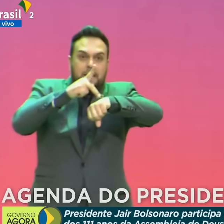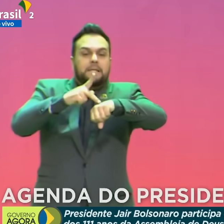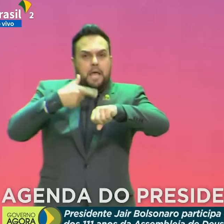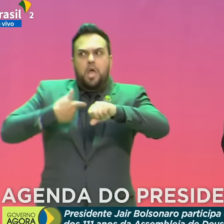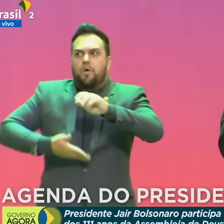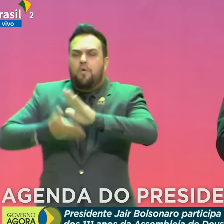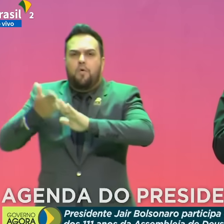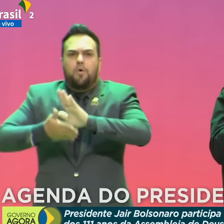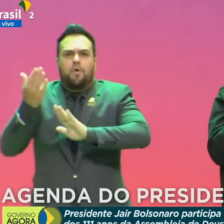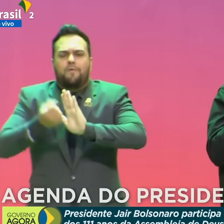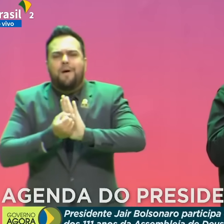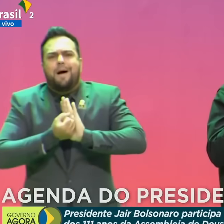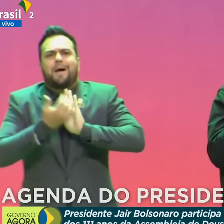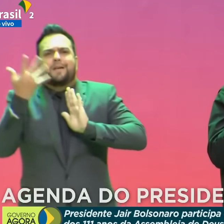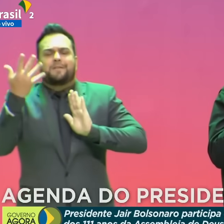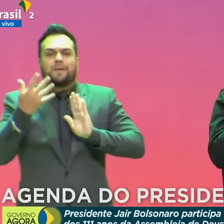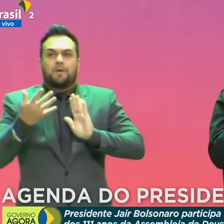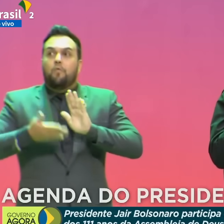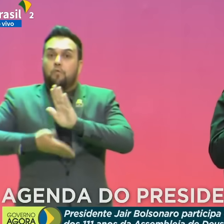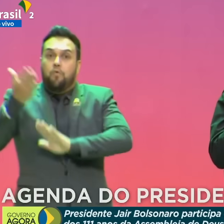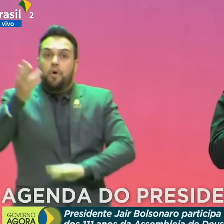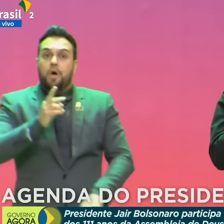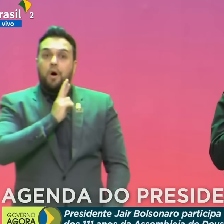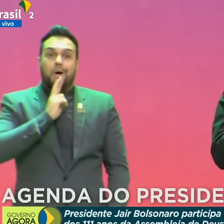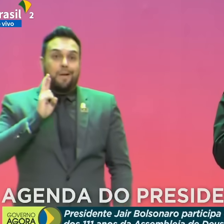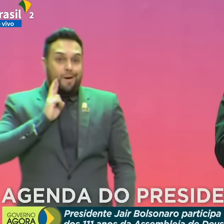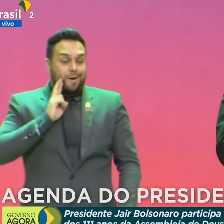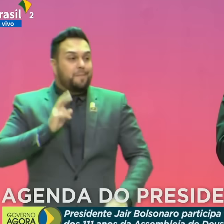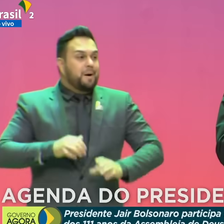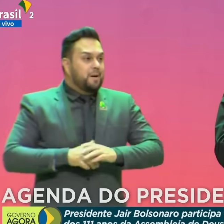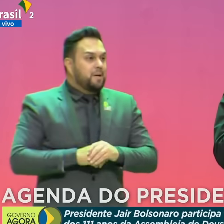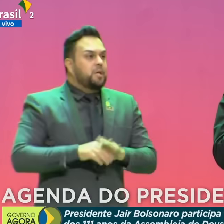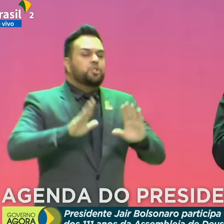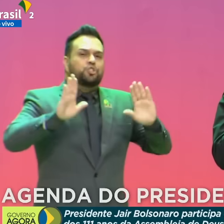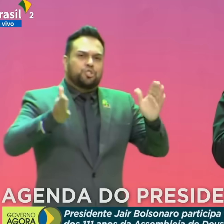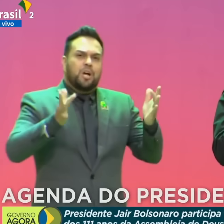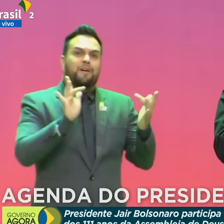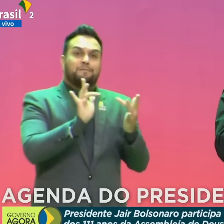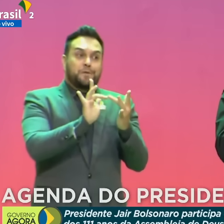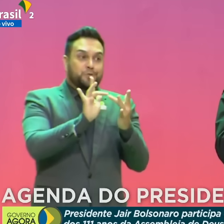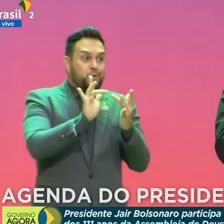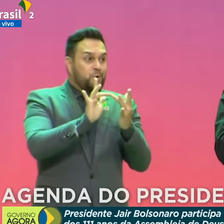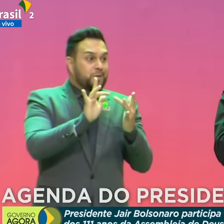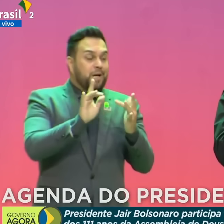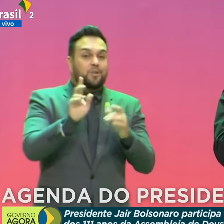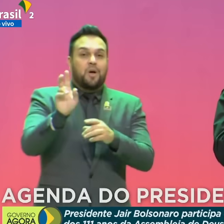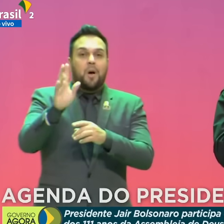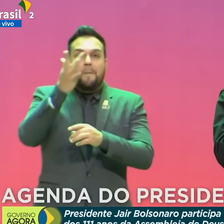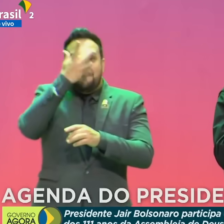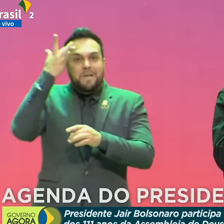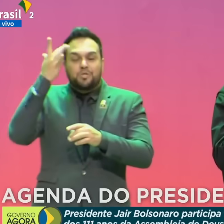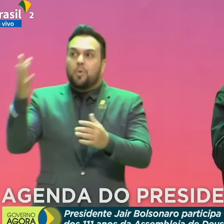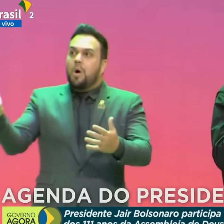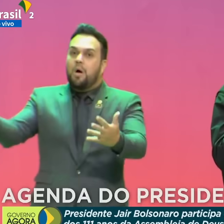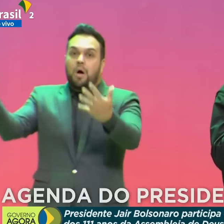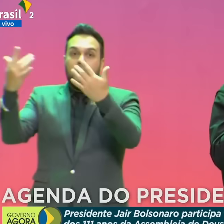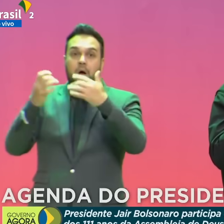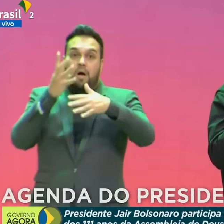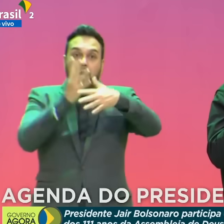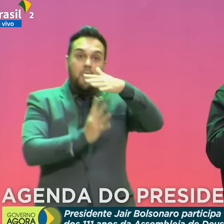Roraima várias vezes. Já fiz contato com venezuelanos